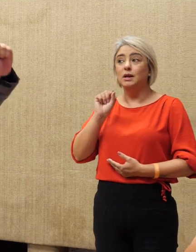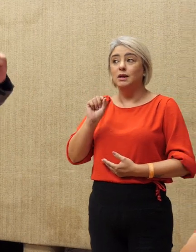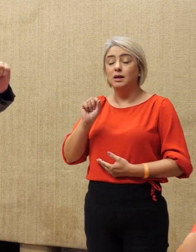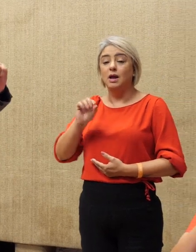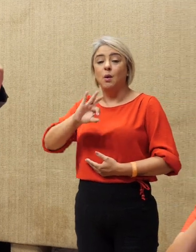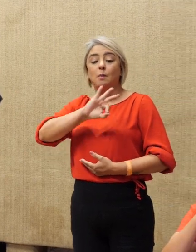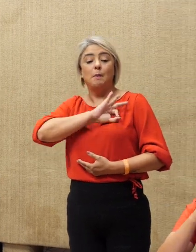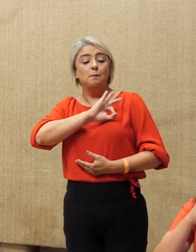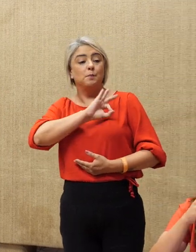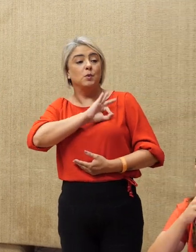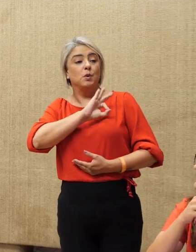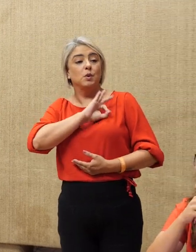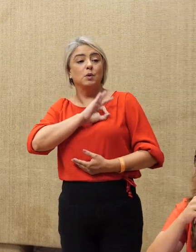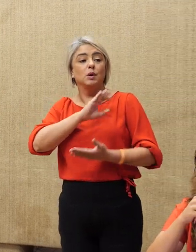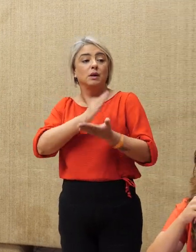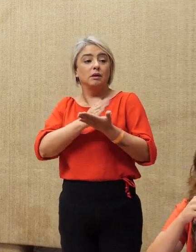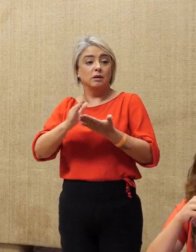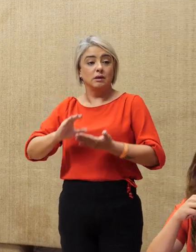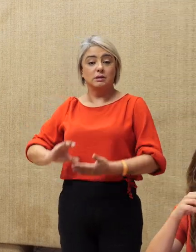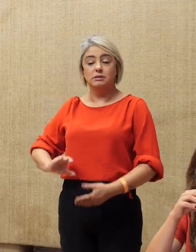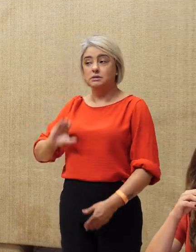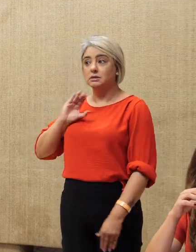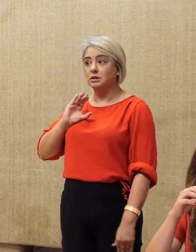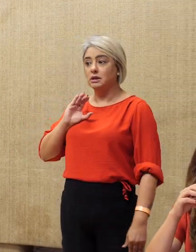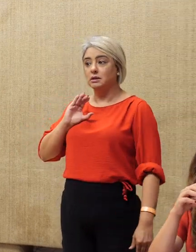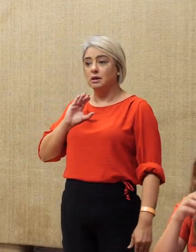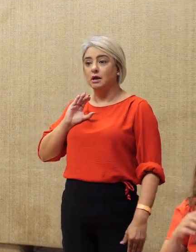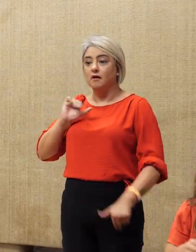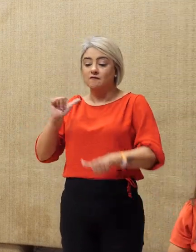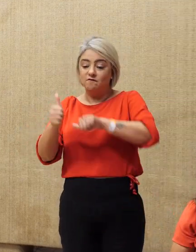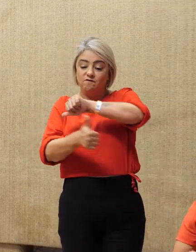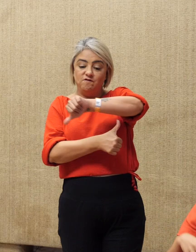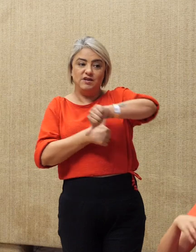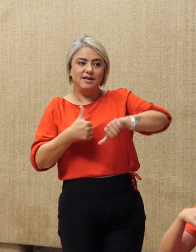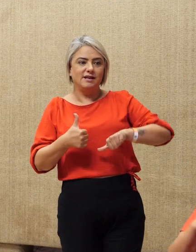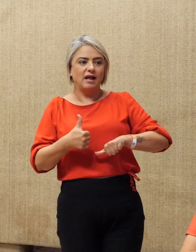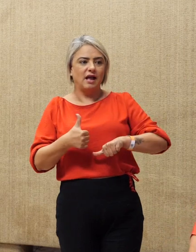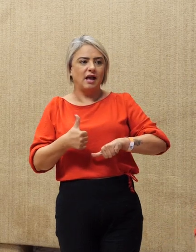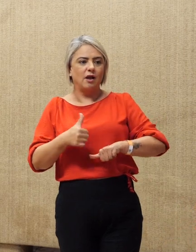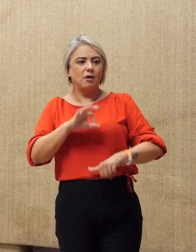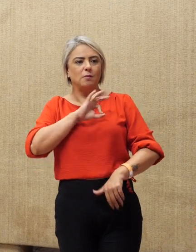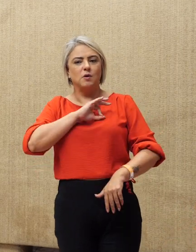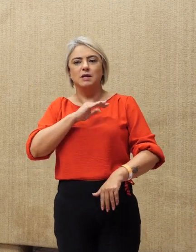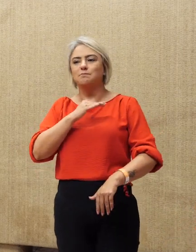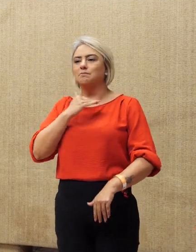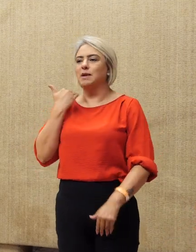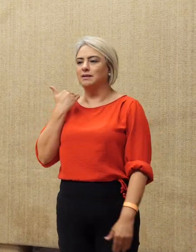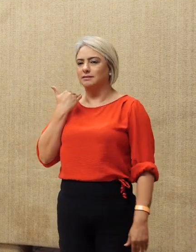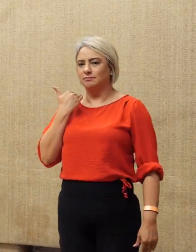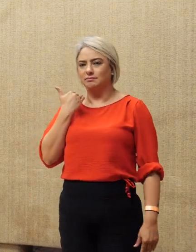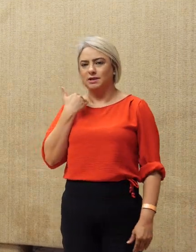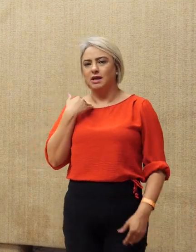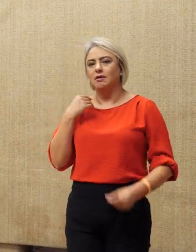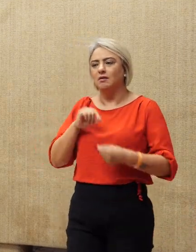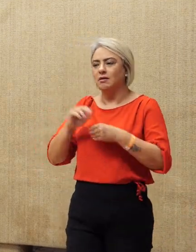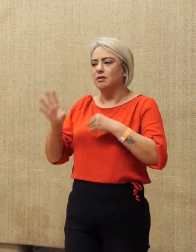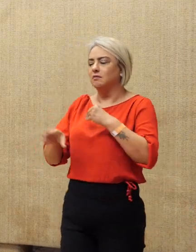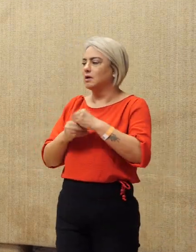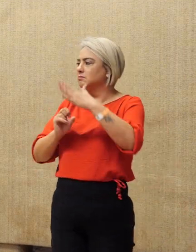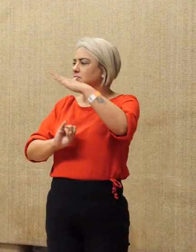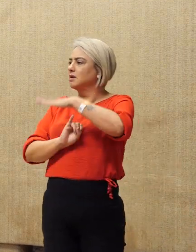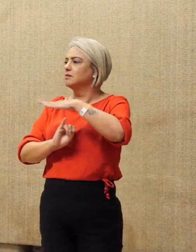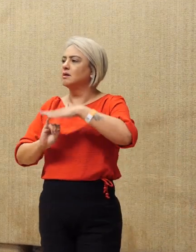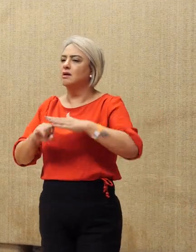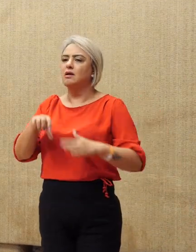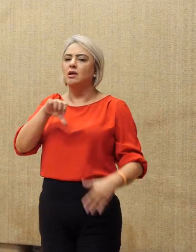uma polícia de origem cidadã virar uma polícia que mata. Eu faço parte de uma instituição